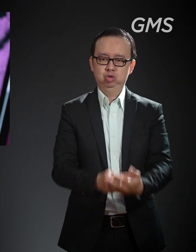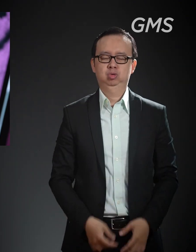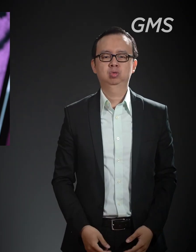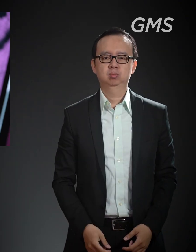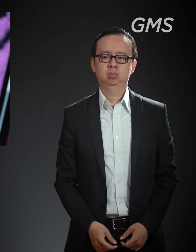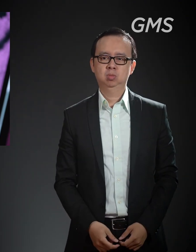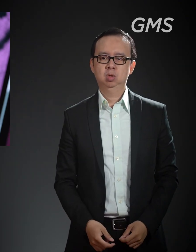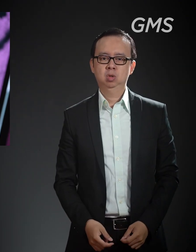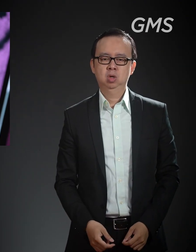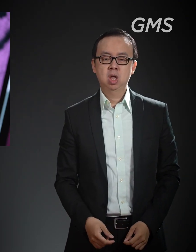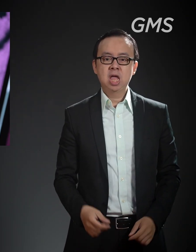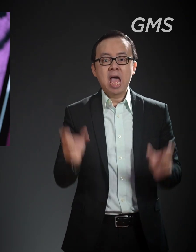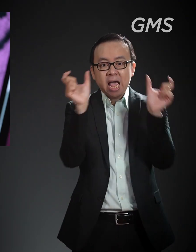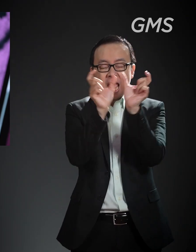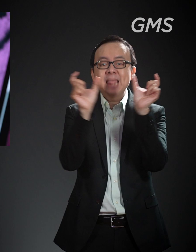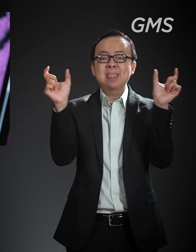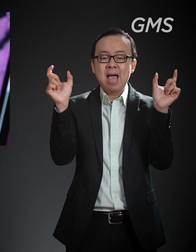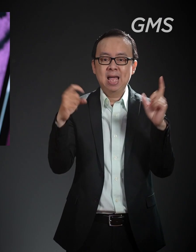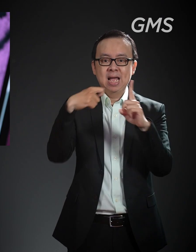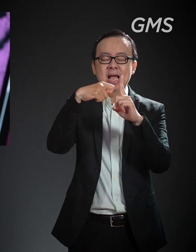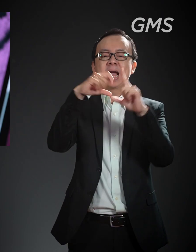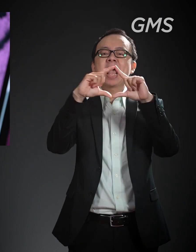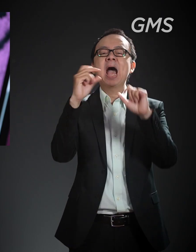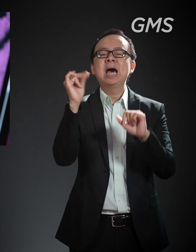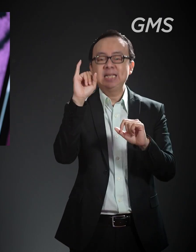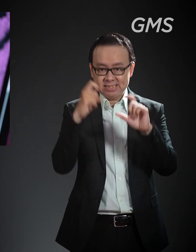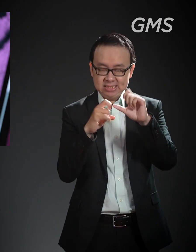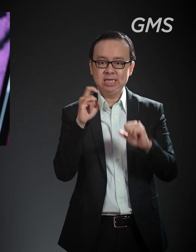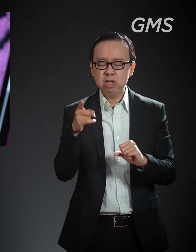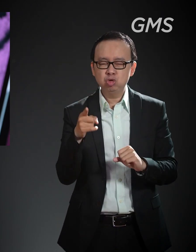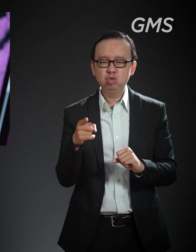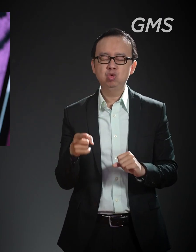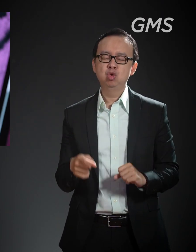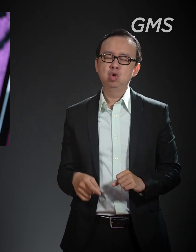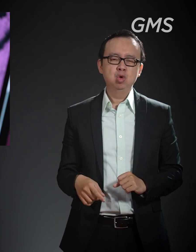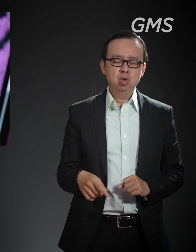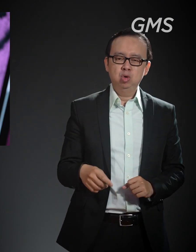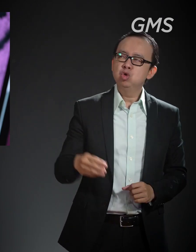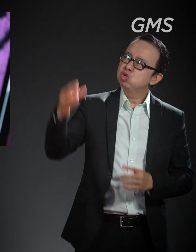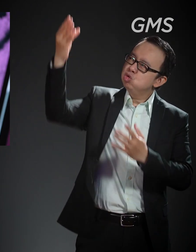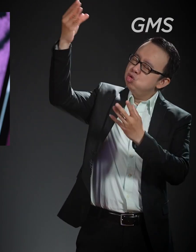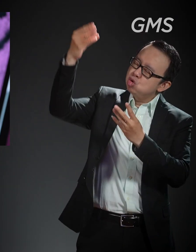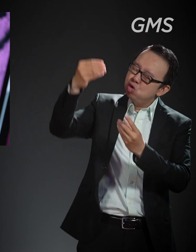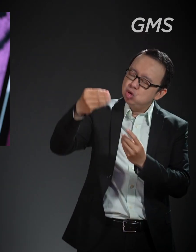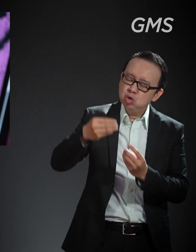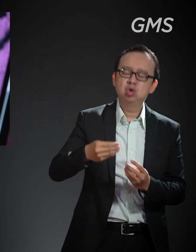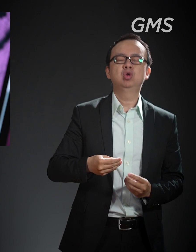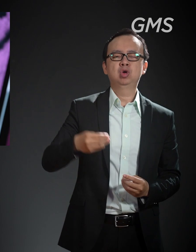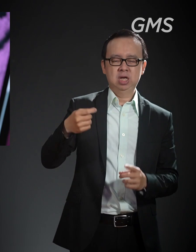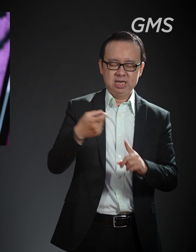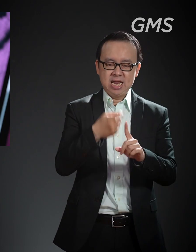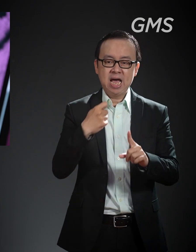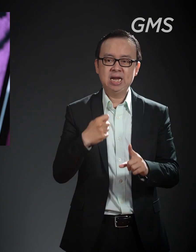main-main. Itu bicara tentang the grace of God. Turunnya langsung dari tahta Bapa di sorga. Ternyata setiap